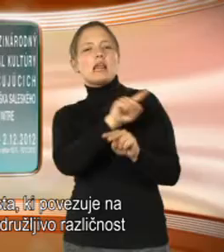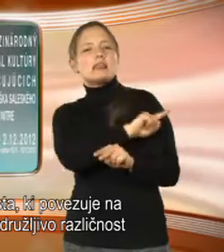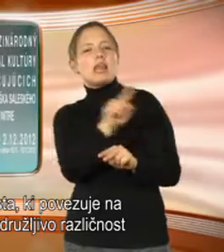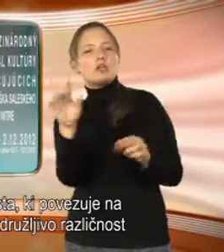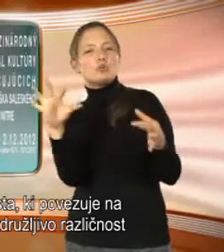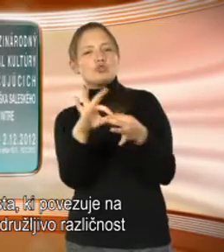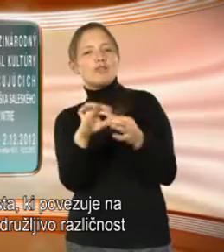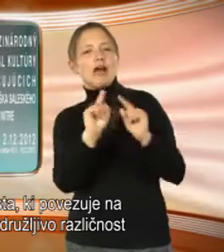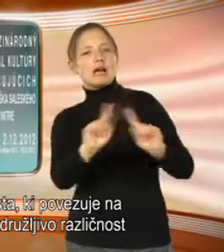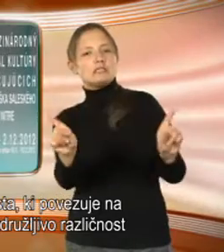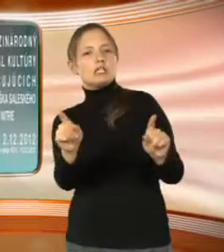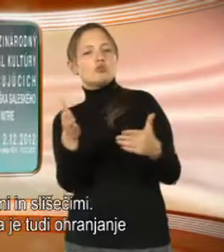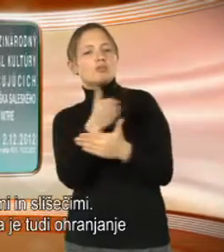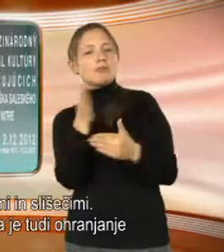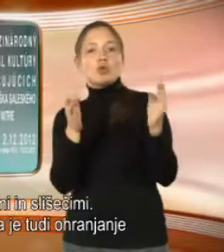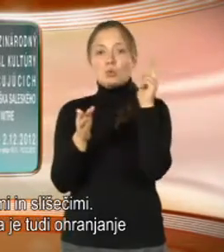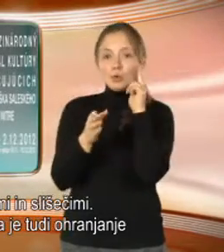med gluhimi in slišečimi.